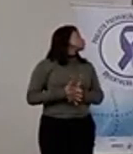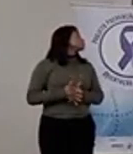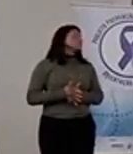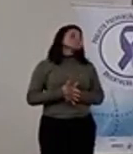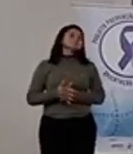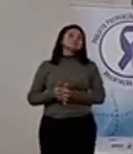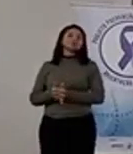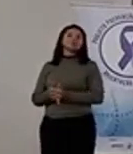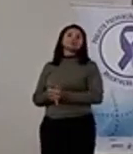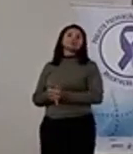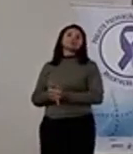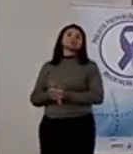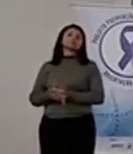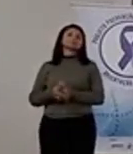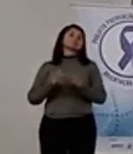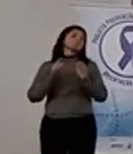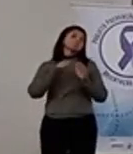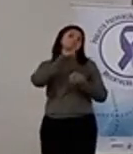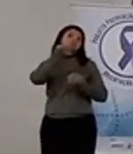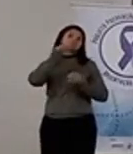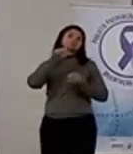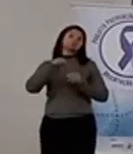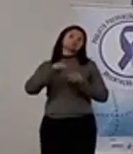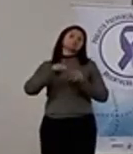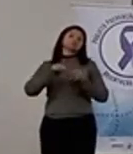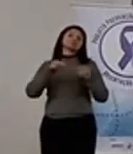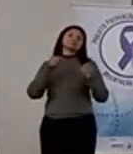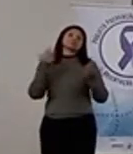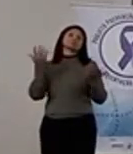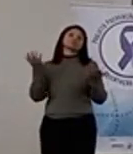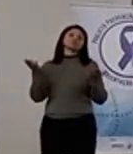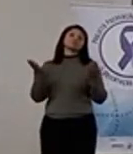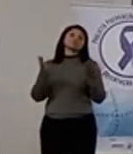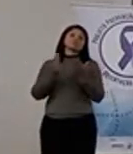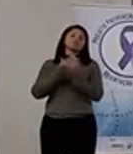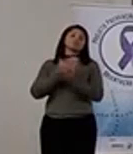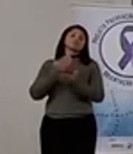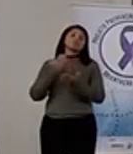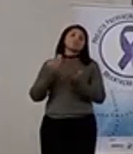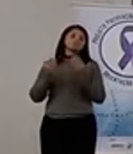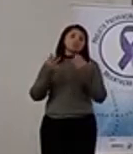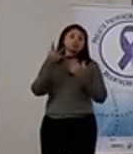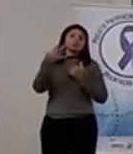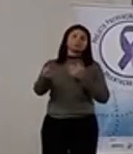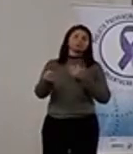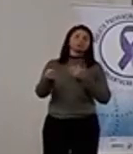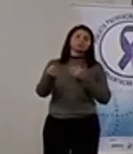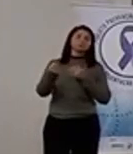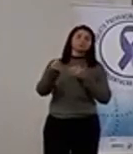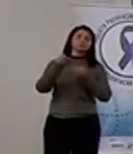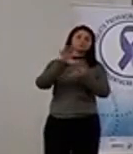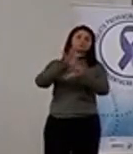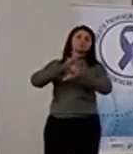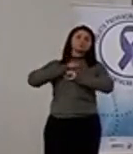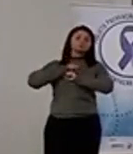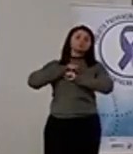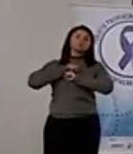Talvez. Pode ser uma síndrome? Pode ser adquirido? Hein? Pode ser adquirido?